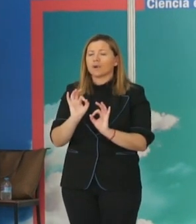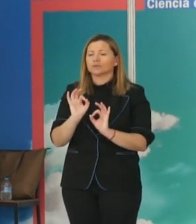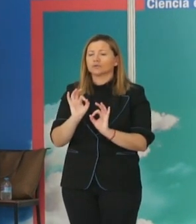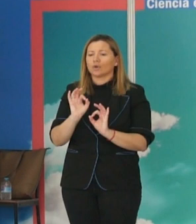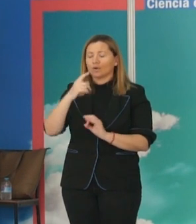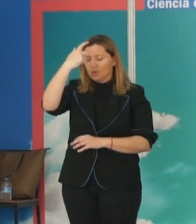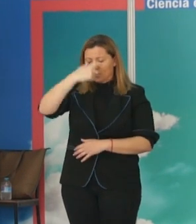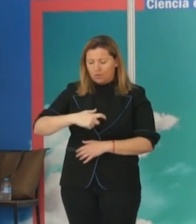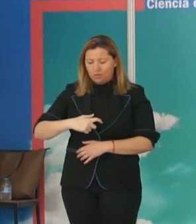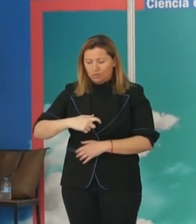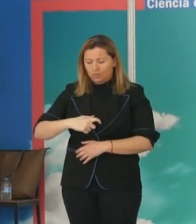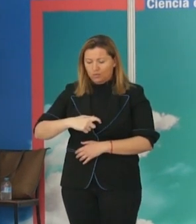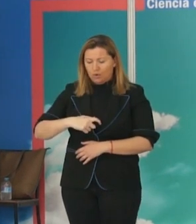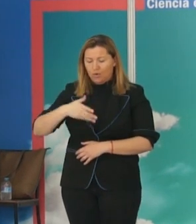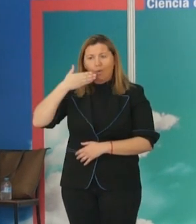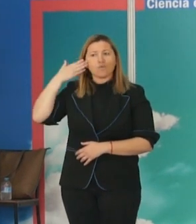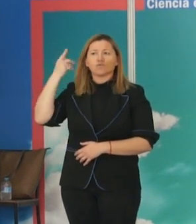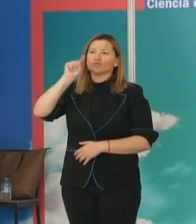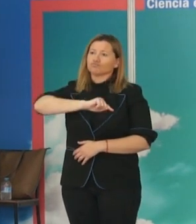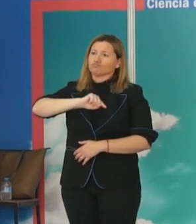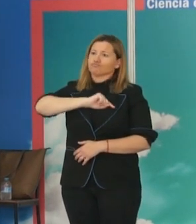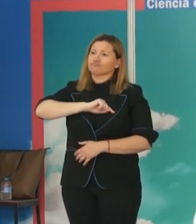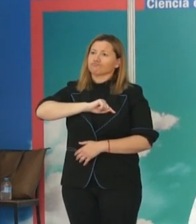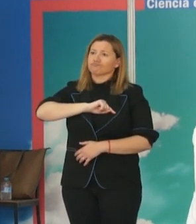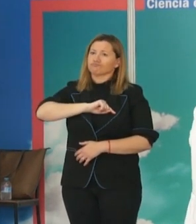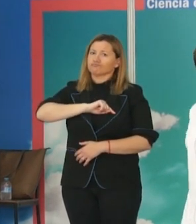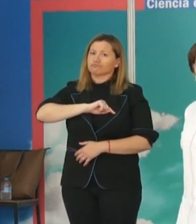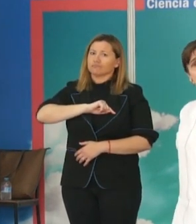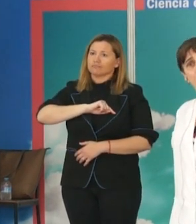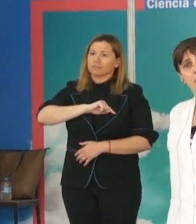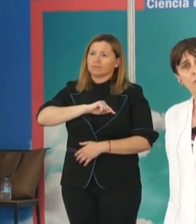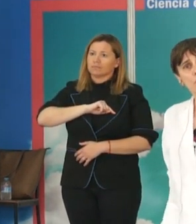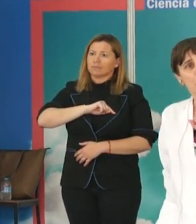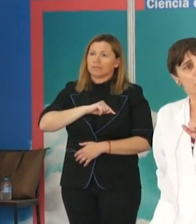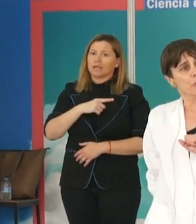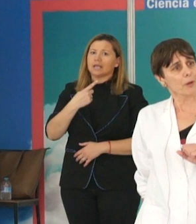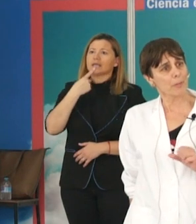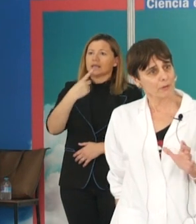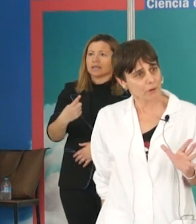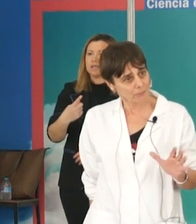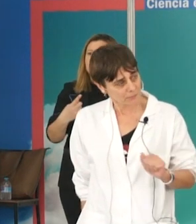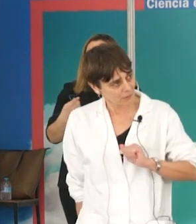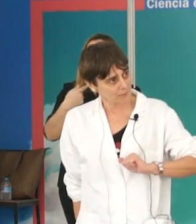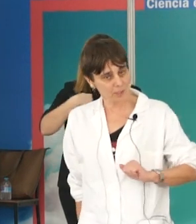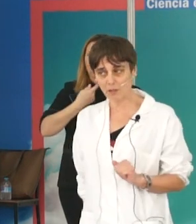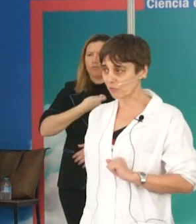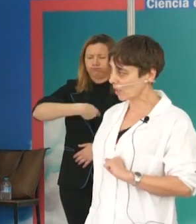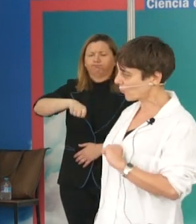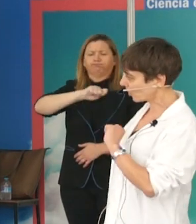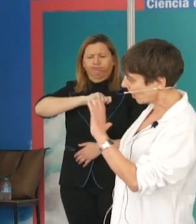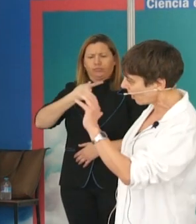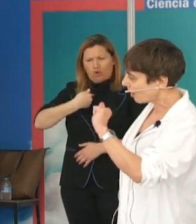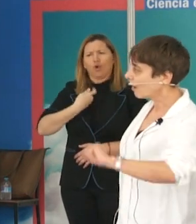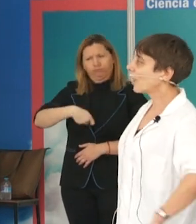verdaderamente se siente orgulloso de su país, verdaderamente está dispuesto a cantar yo soy español, sin que